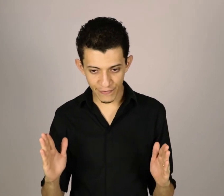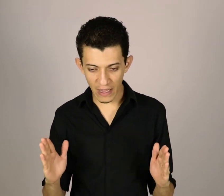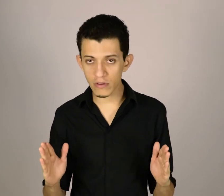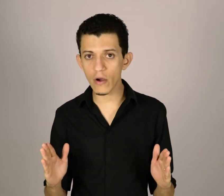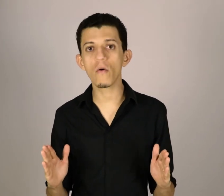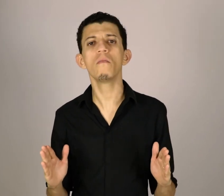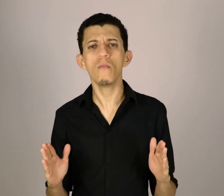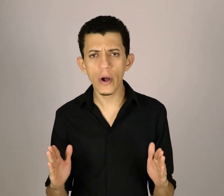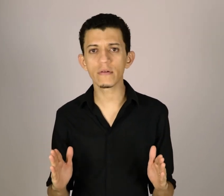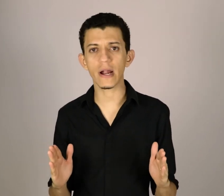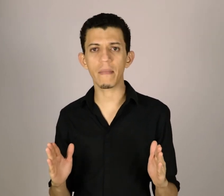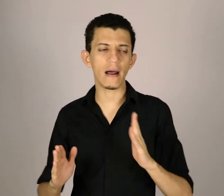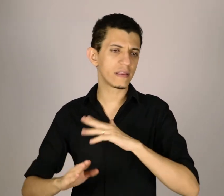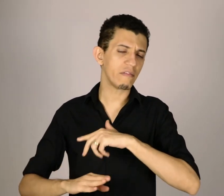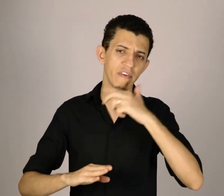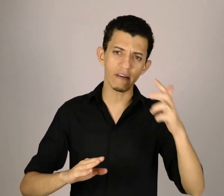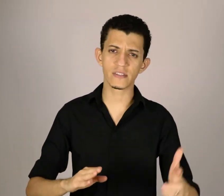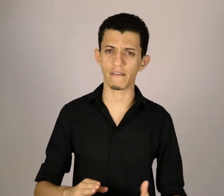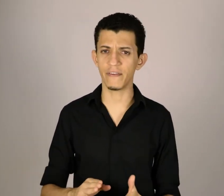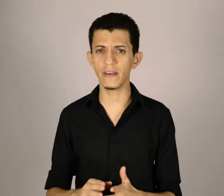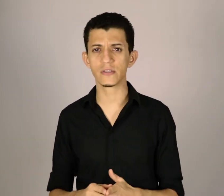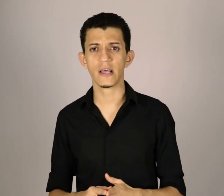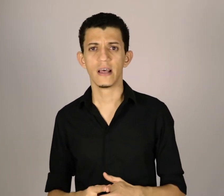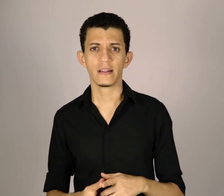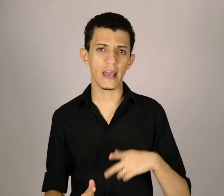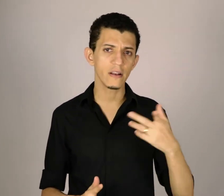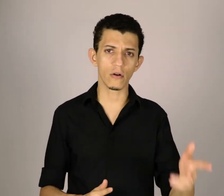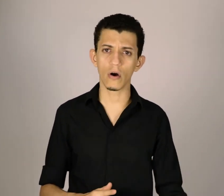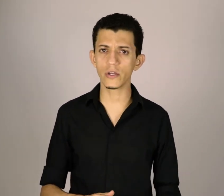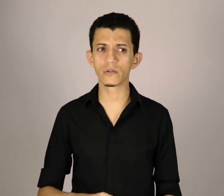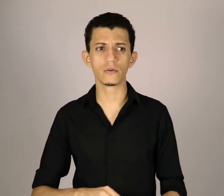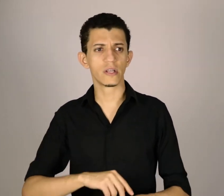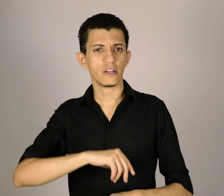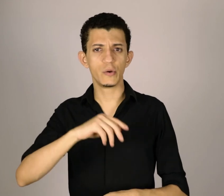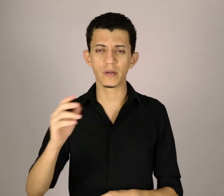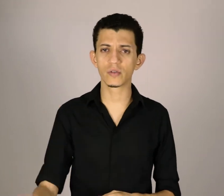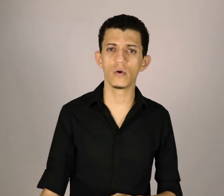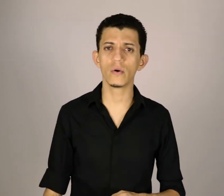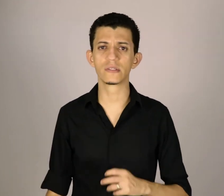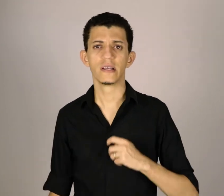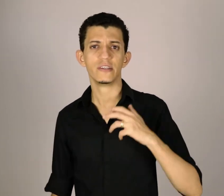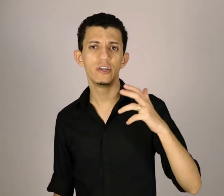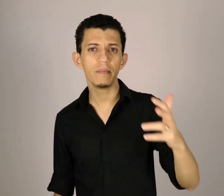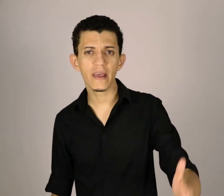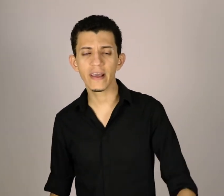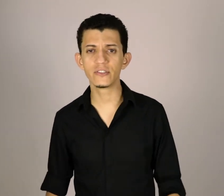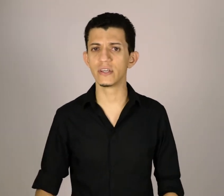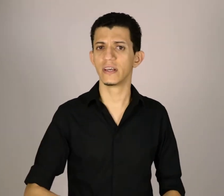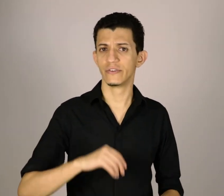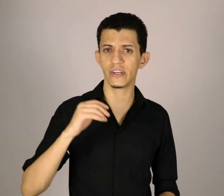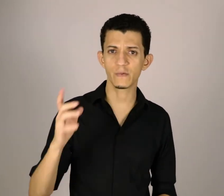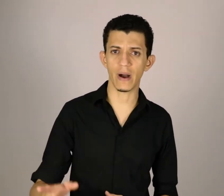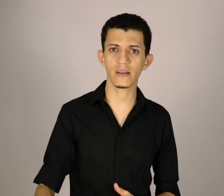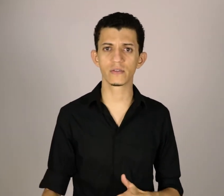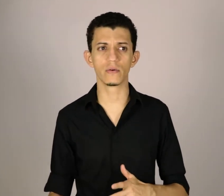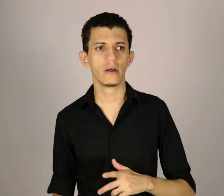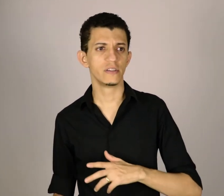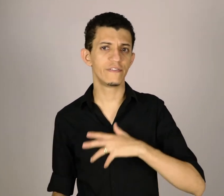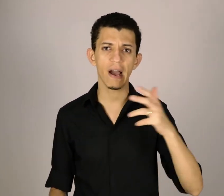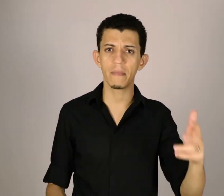fato deu muito trabalho, teve vários desafios tecnológicos, de pessoas, de de ambiente, de espaço, de